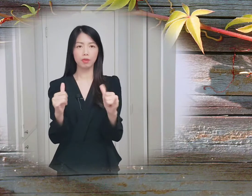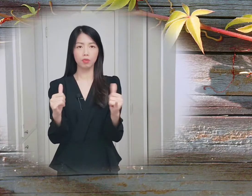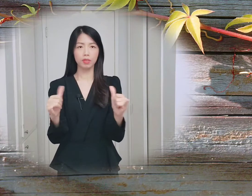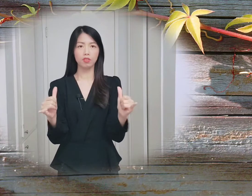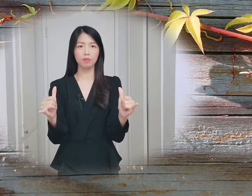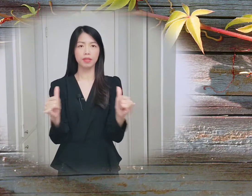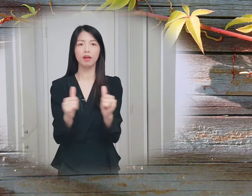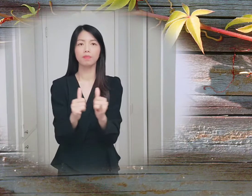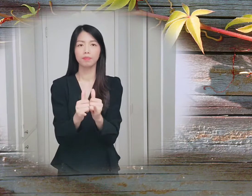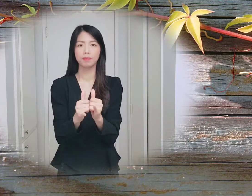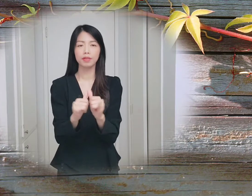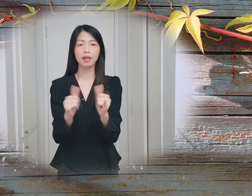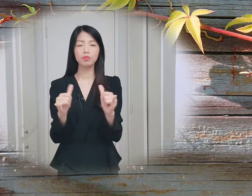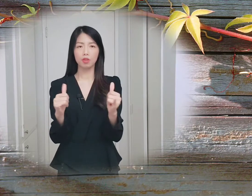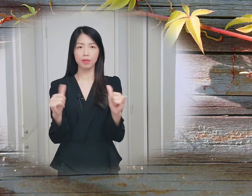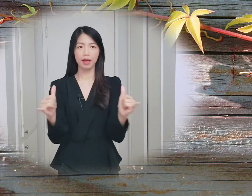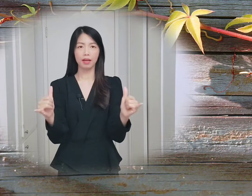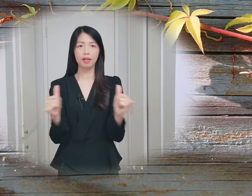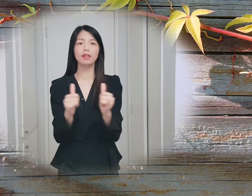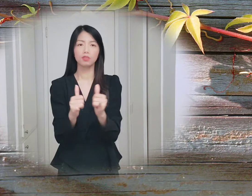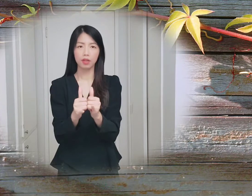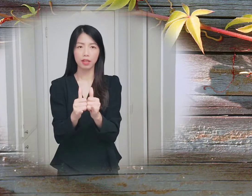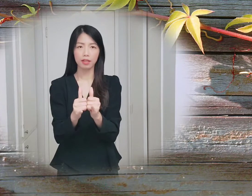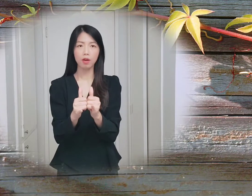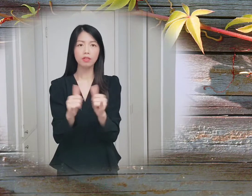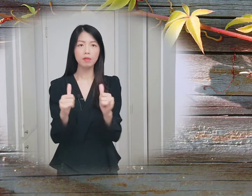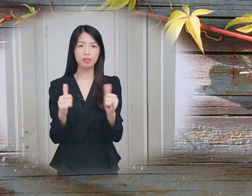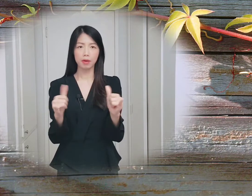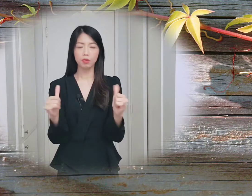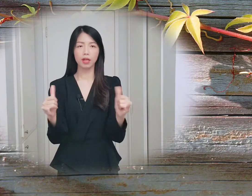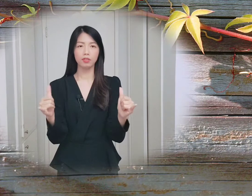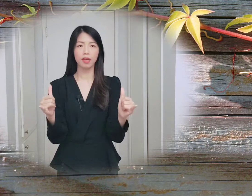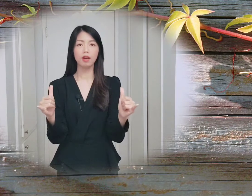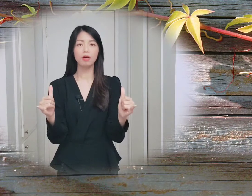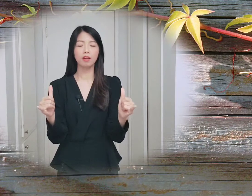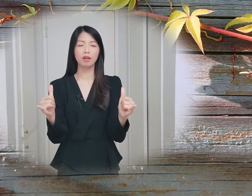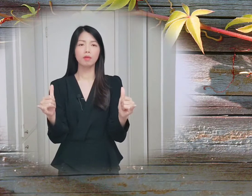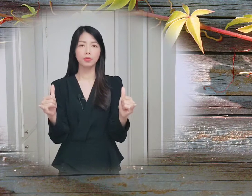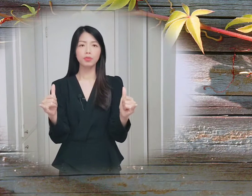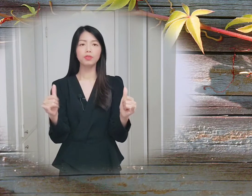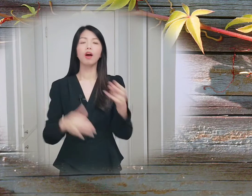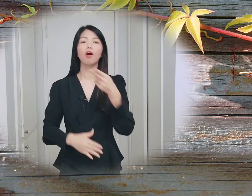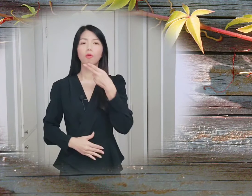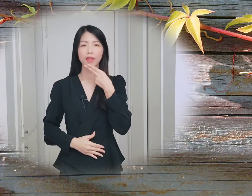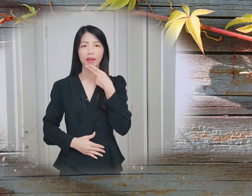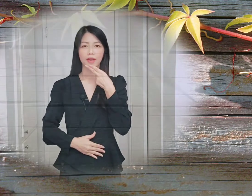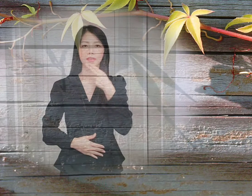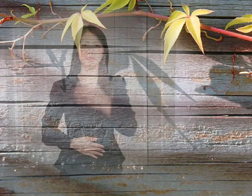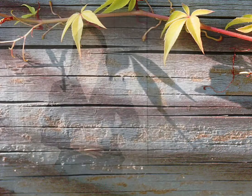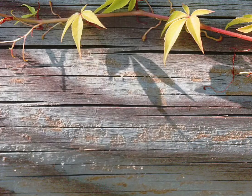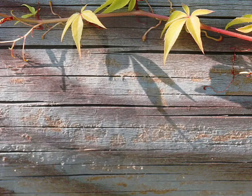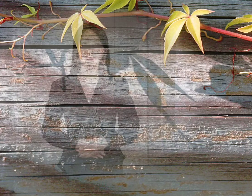흔들면서 밖으로 움직여 주시면 돼요. 사람 수어입니다. 중간에서 흔들면서 밖으로 나가주세요. 분 없네.